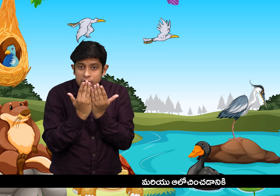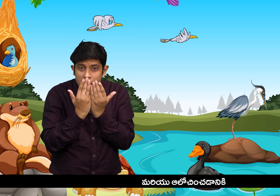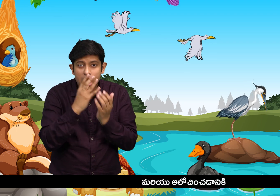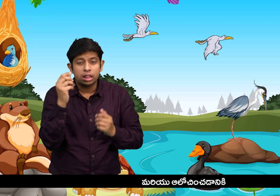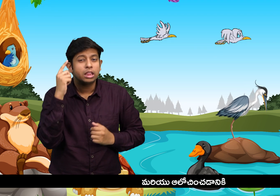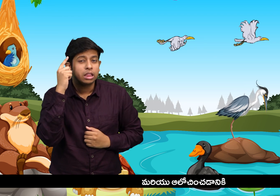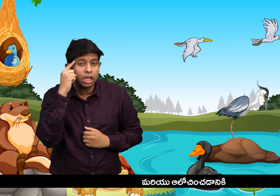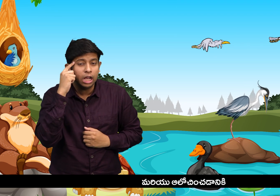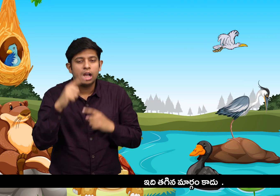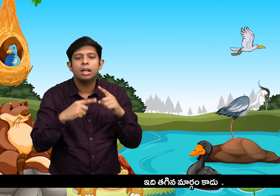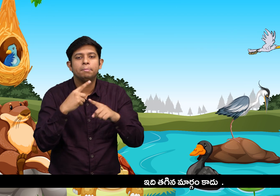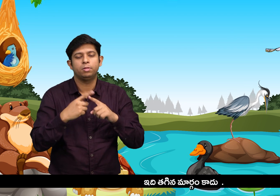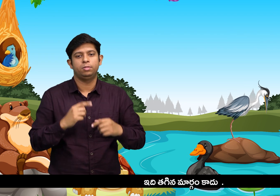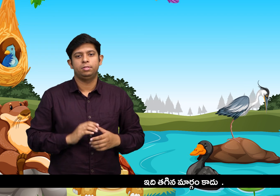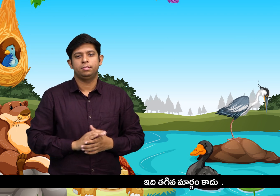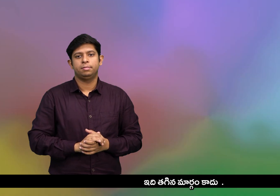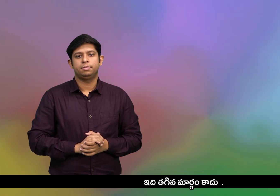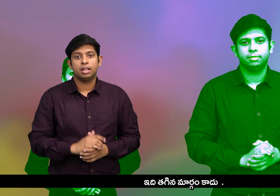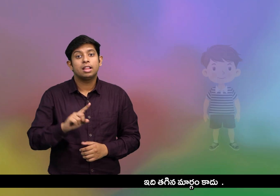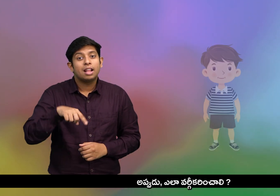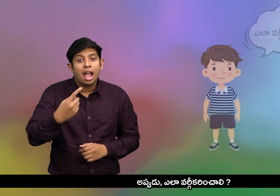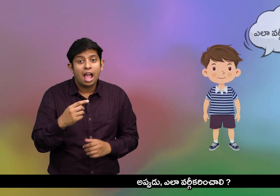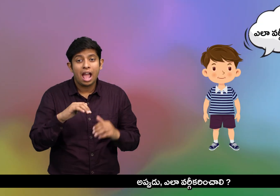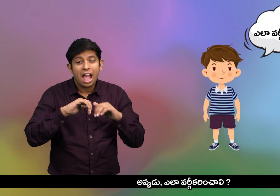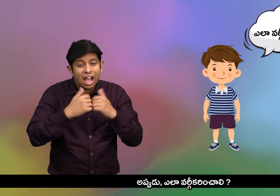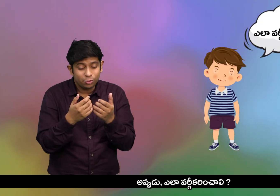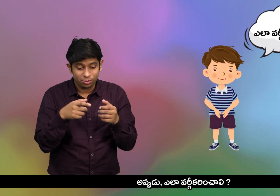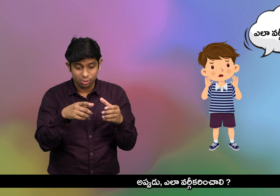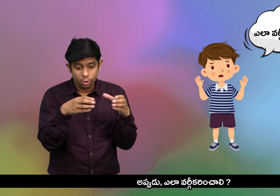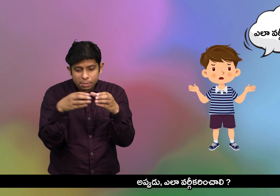ఆలోచించడానికి ఇది తగిన మార్గం కాదు. అప్పుడు ఎలా వర్గీకరించాలి?